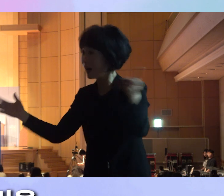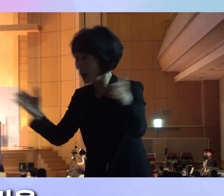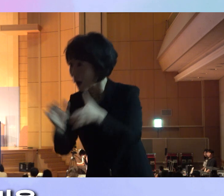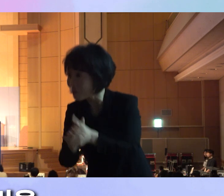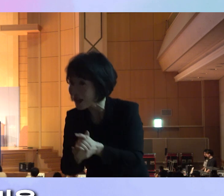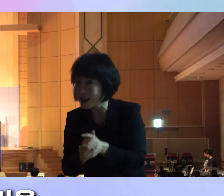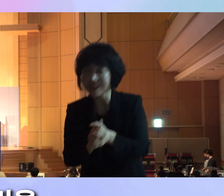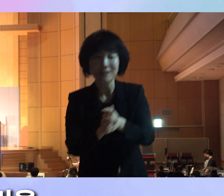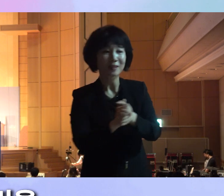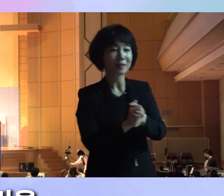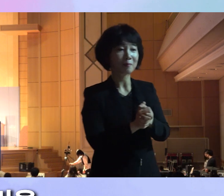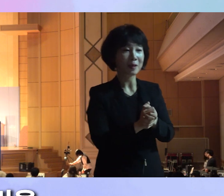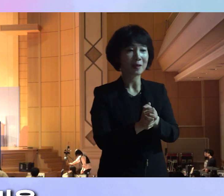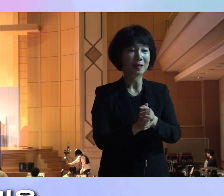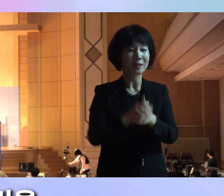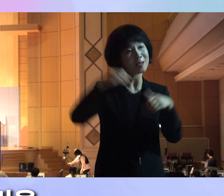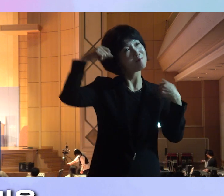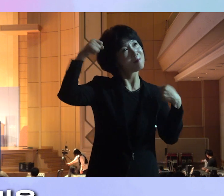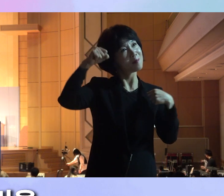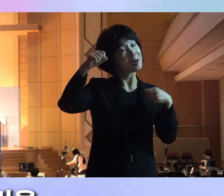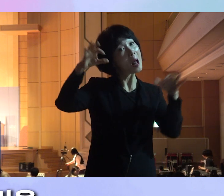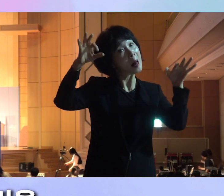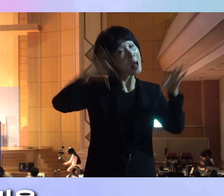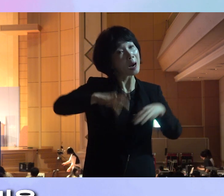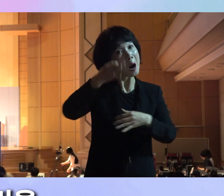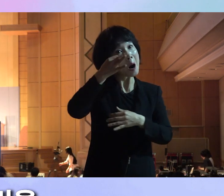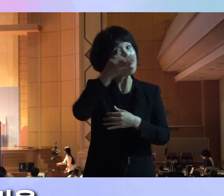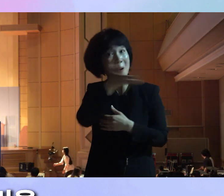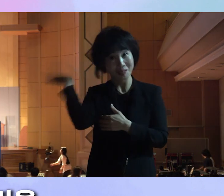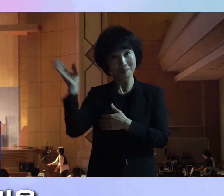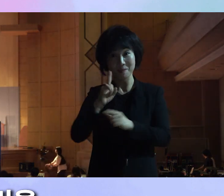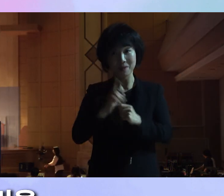바랍니다. 기도하시는 마음으로 성극 보시겠습니다.